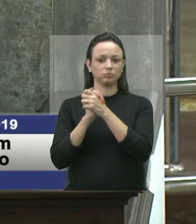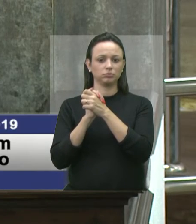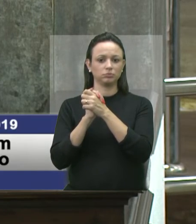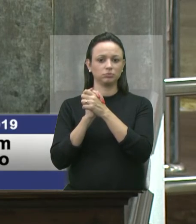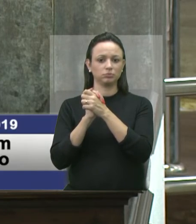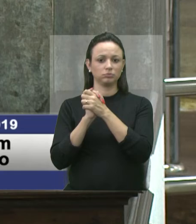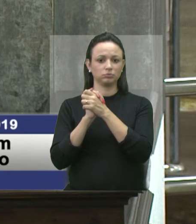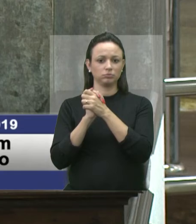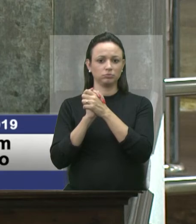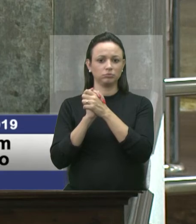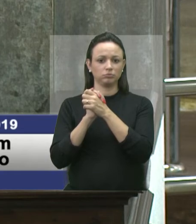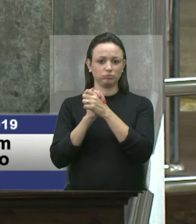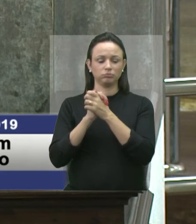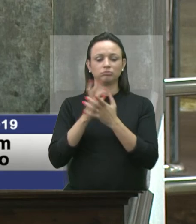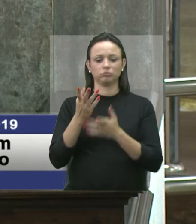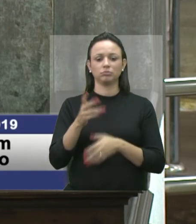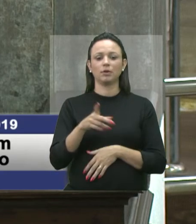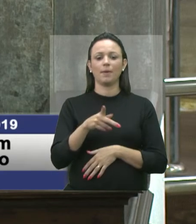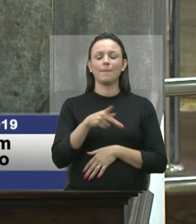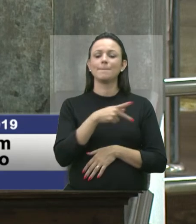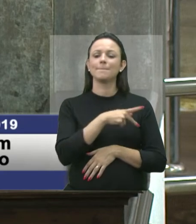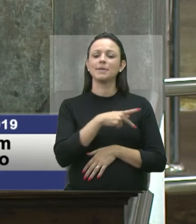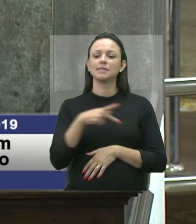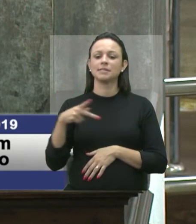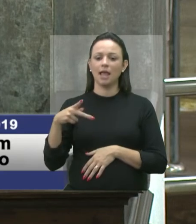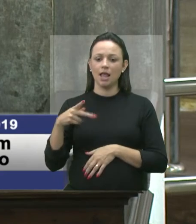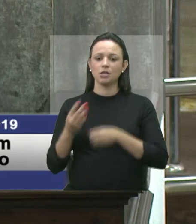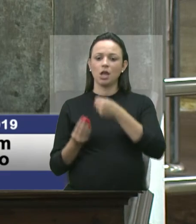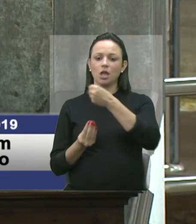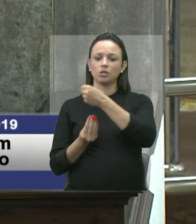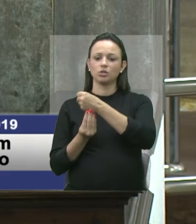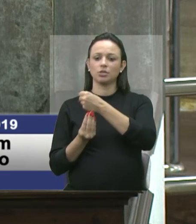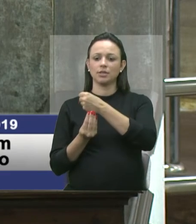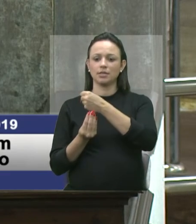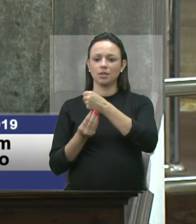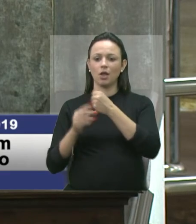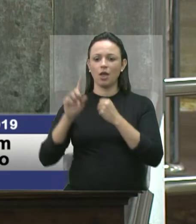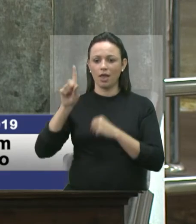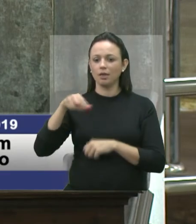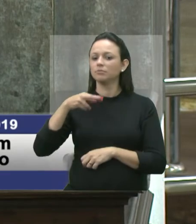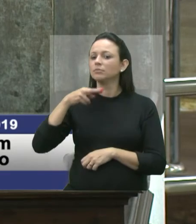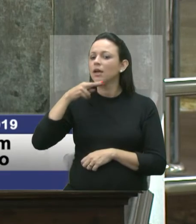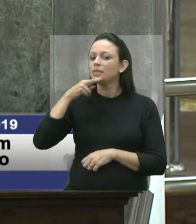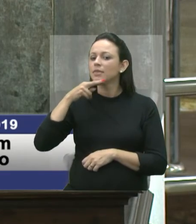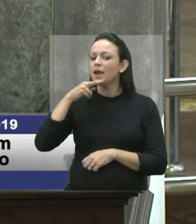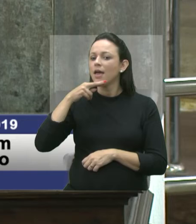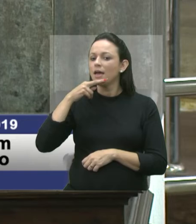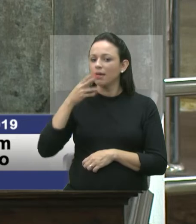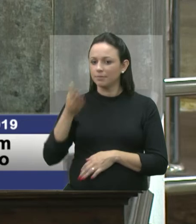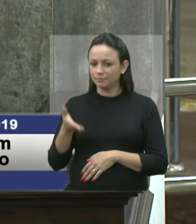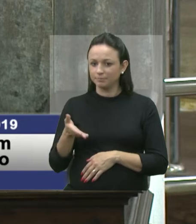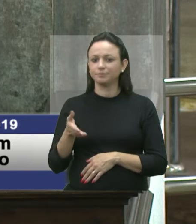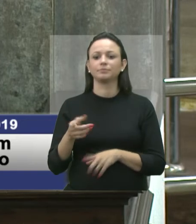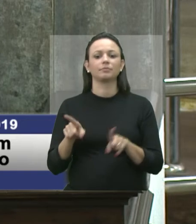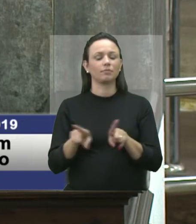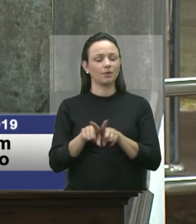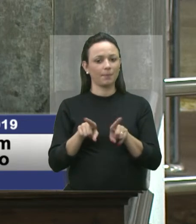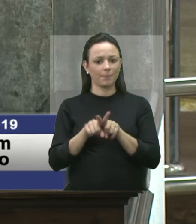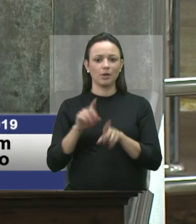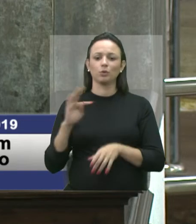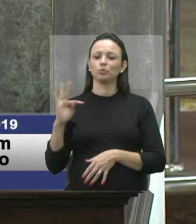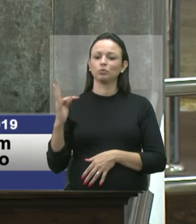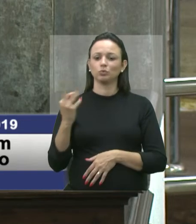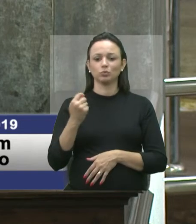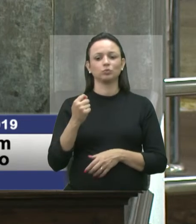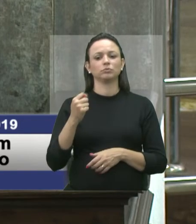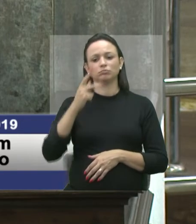do presidente da associação, o André, a todas as pessoas